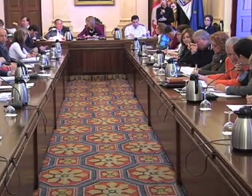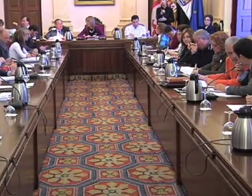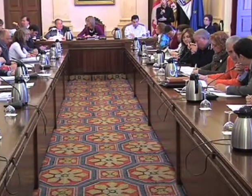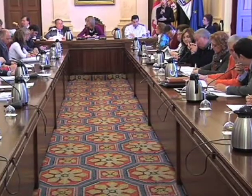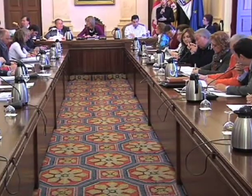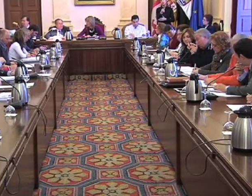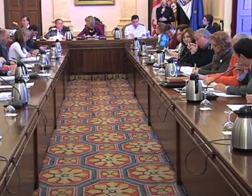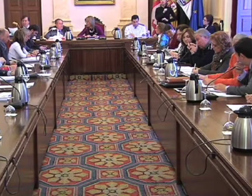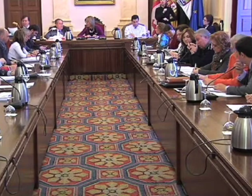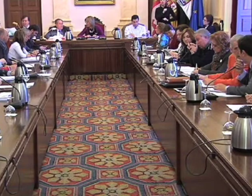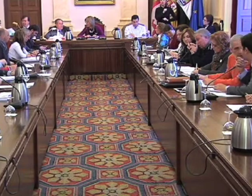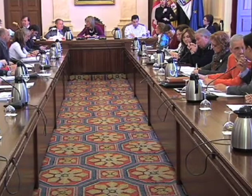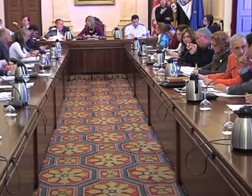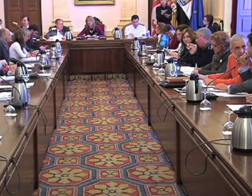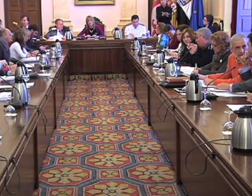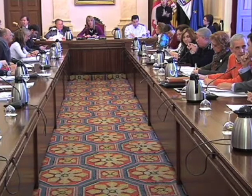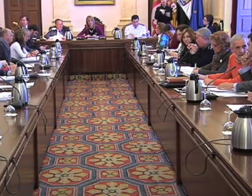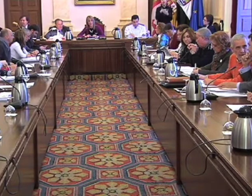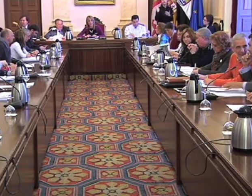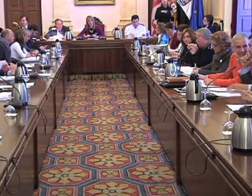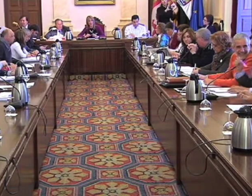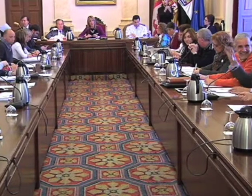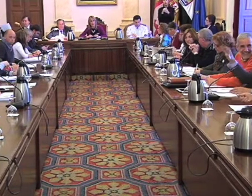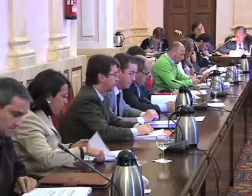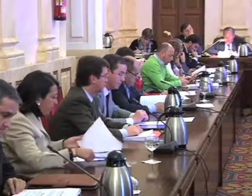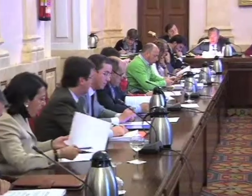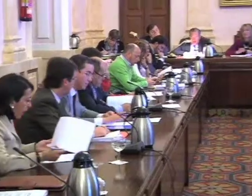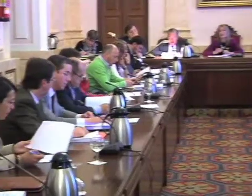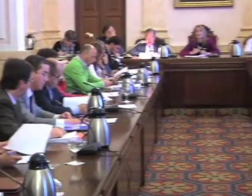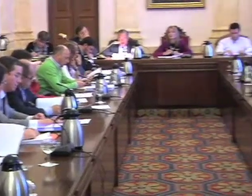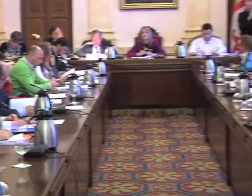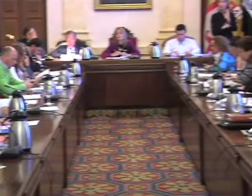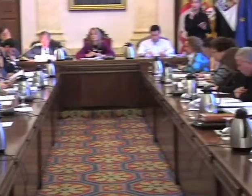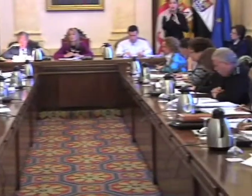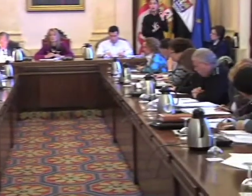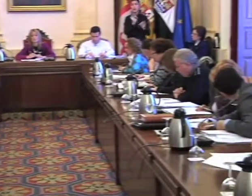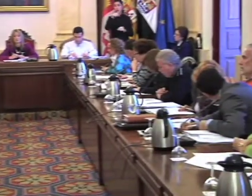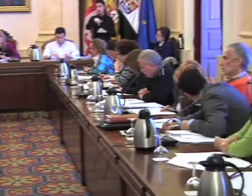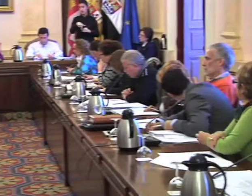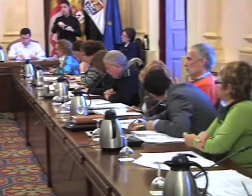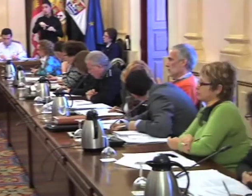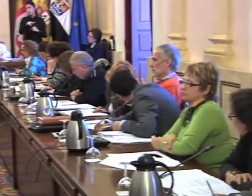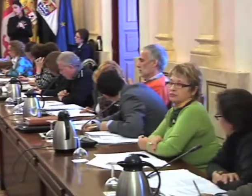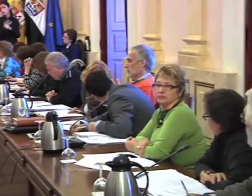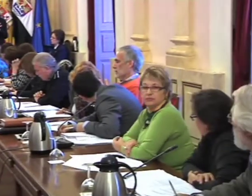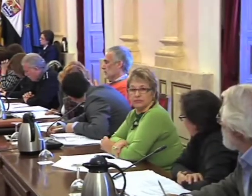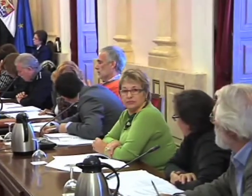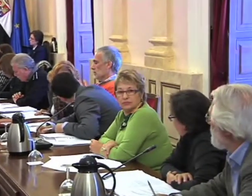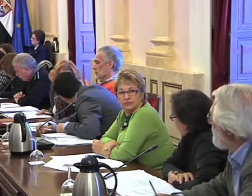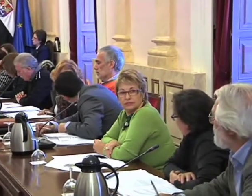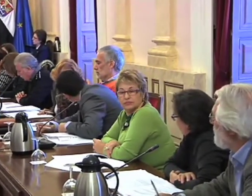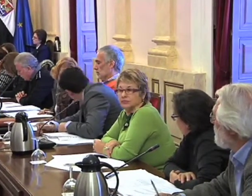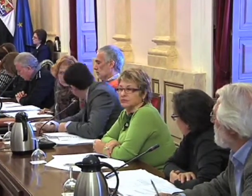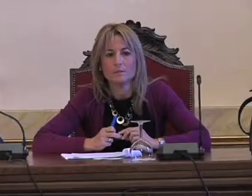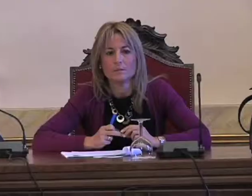unidad pide la retirada del crucifijo del salón de plenos del ayuntamiento iniciativa que ya han planteado en ocasiones anteriores el objetivo según afirman